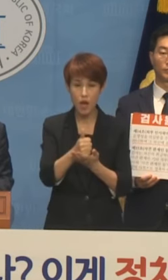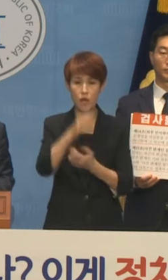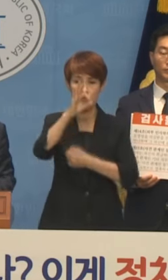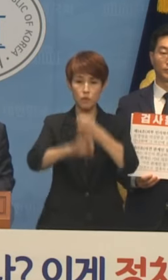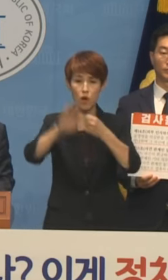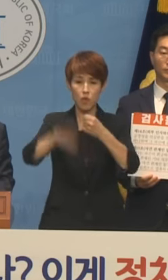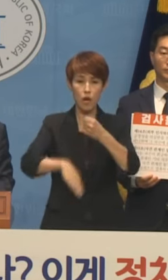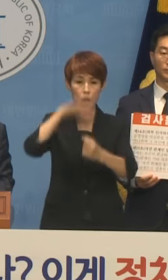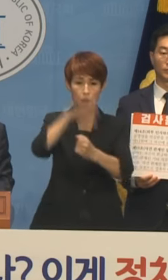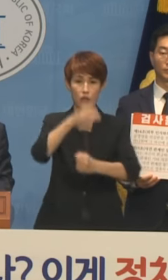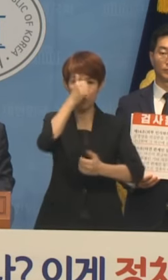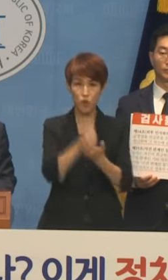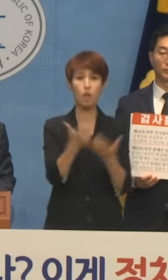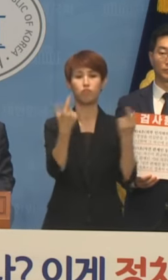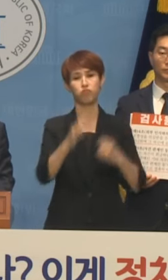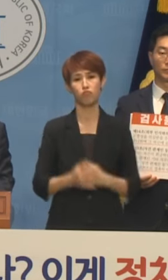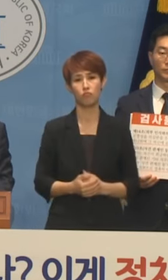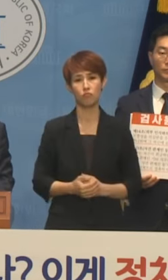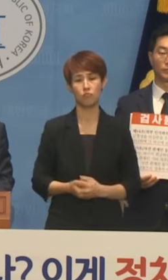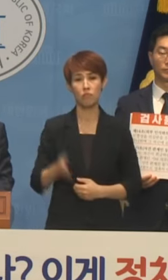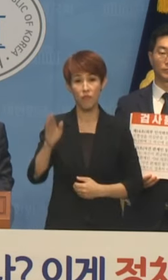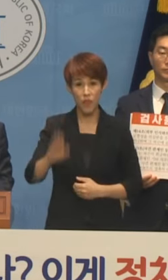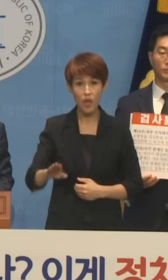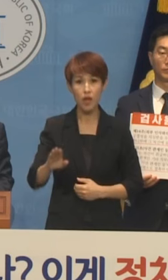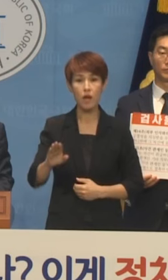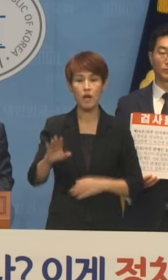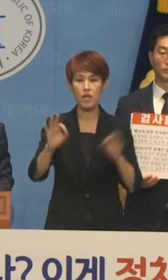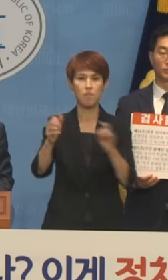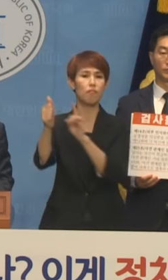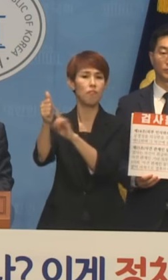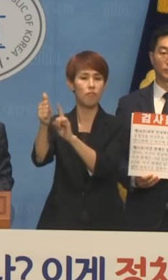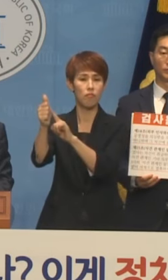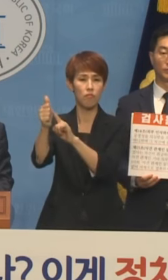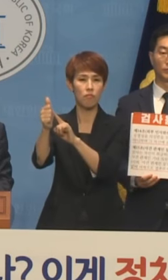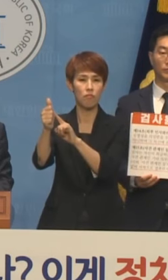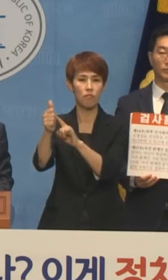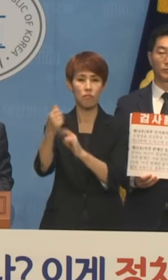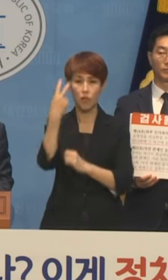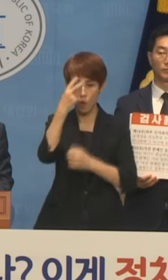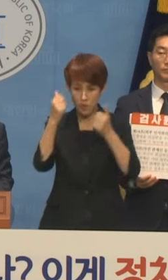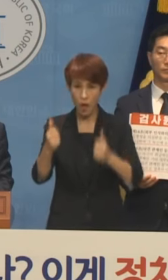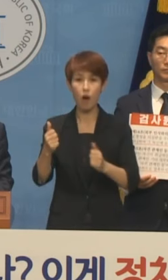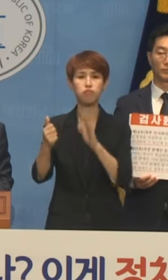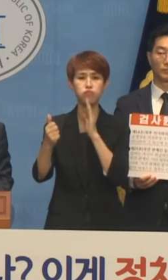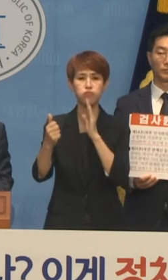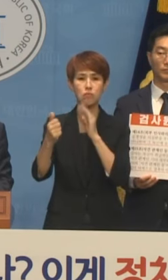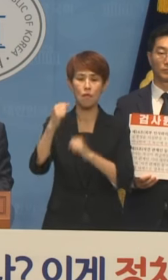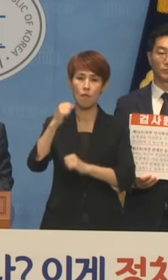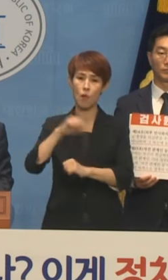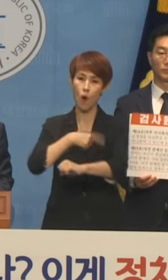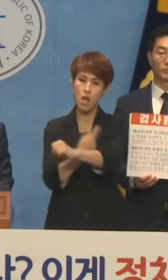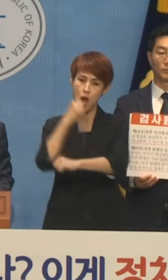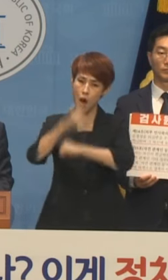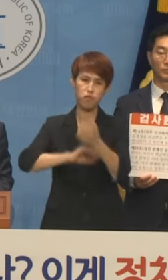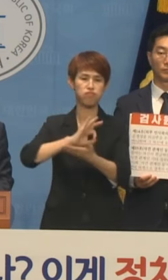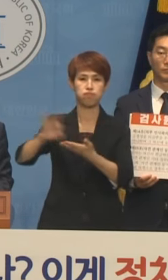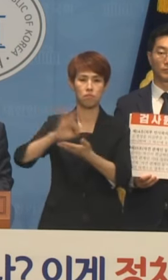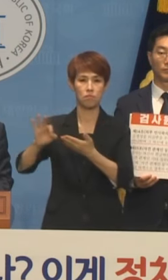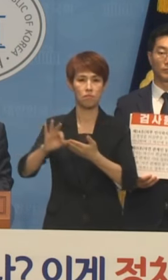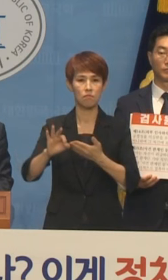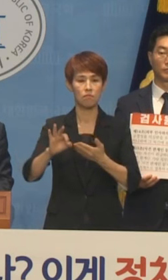중대한 범죄입니다. 그럼에도 불구하고 피고발인 김영철은 검사의 직무권한인 수사권을 함부로 남용하여